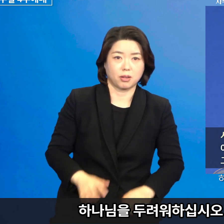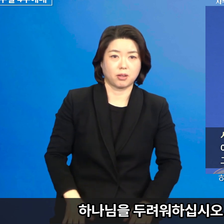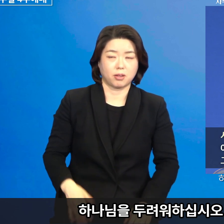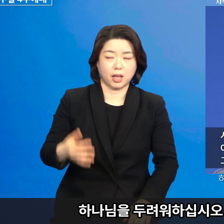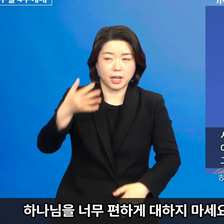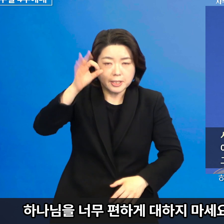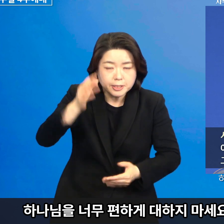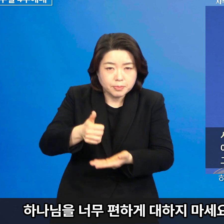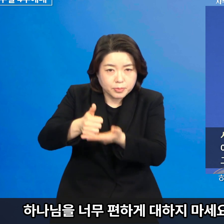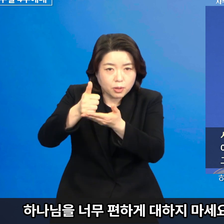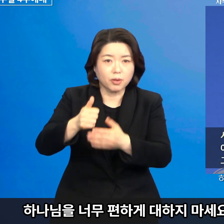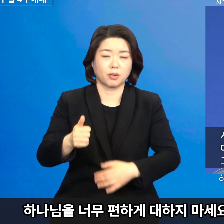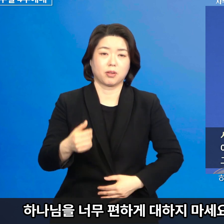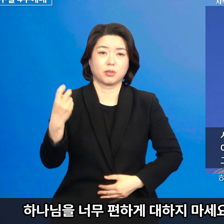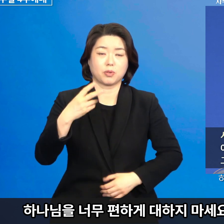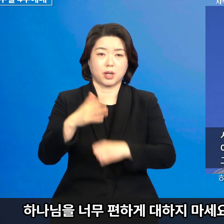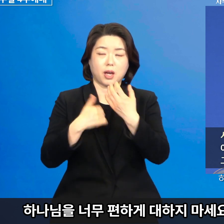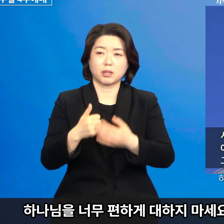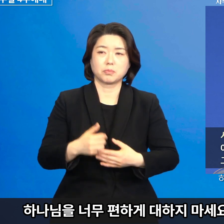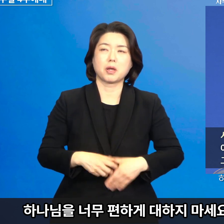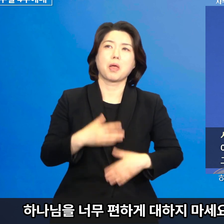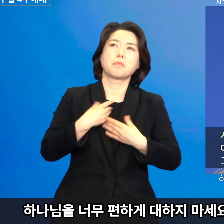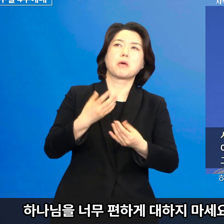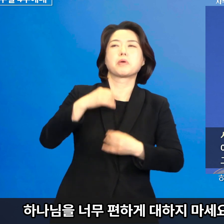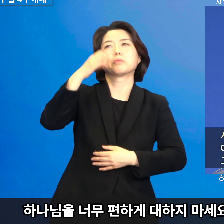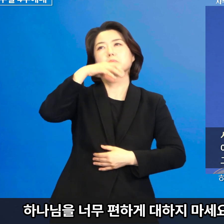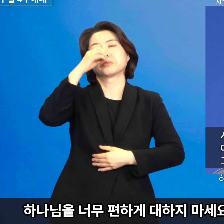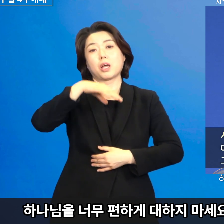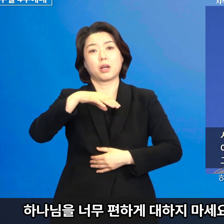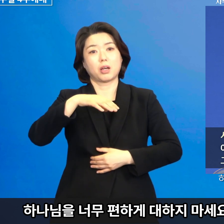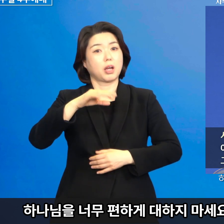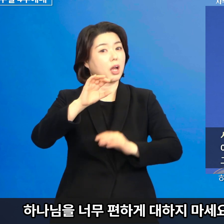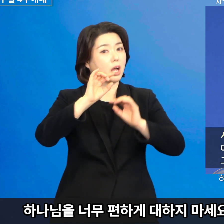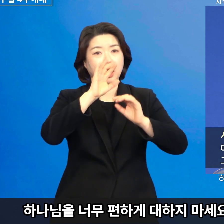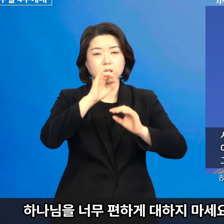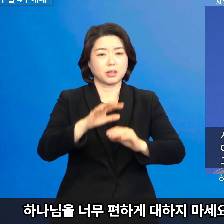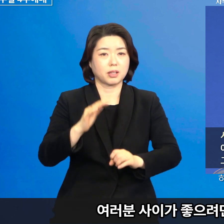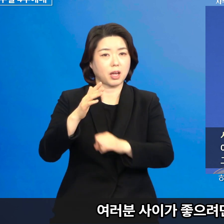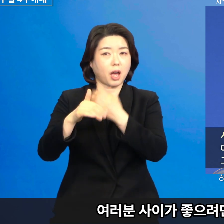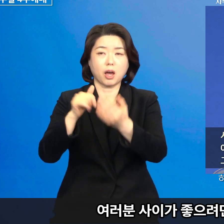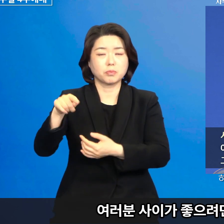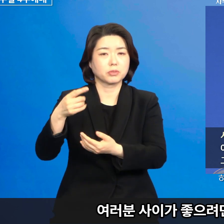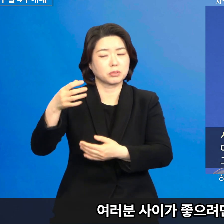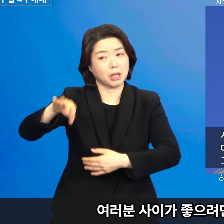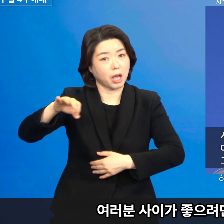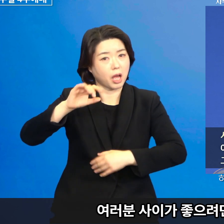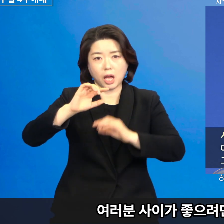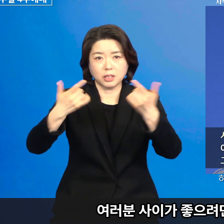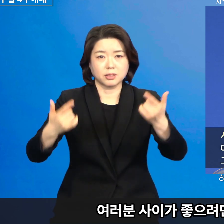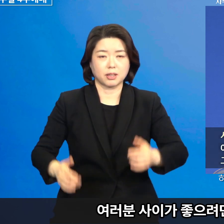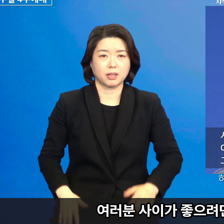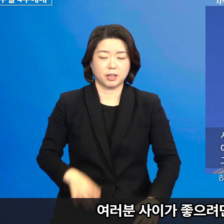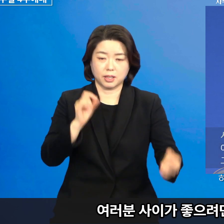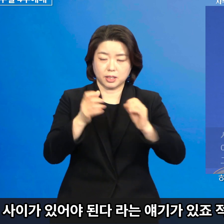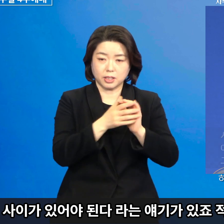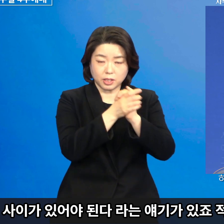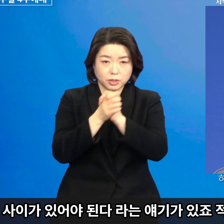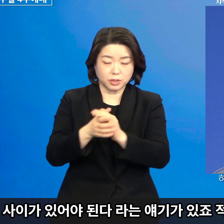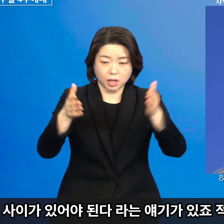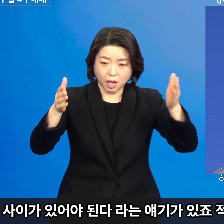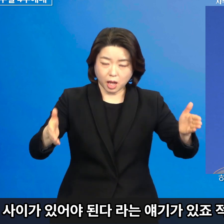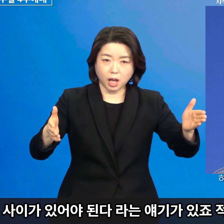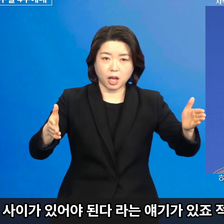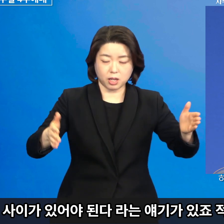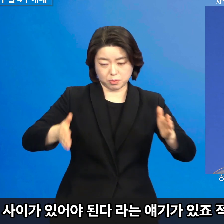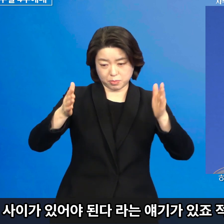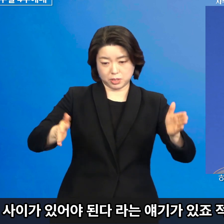인정하십시오. 하나님을 너무 편하게 대하지 마세요. 여러분, 그런 분 아닙니다. 하나님. 여러분, 사이가 좋으려면 뭐가 있어야 돼요? 사이가